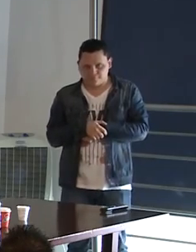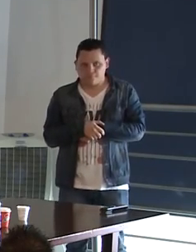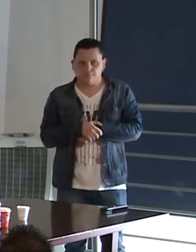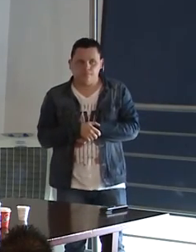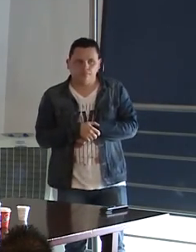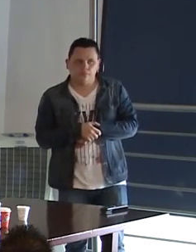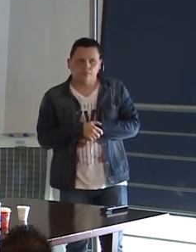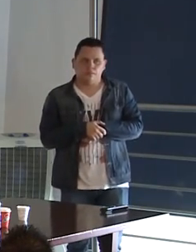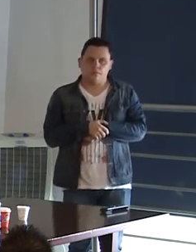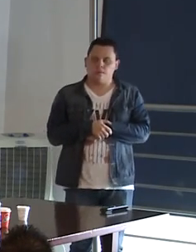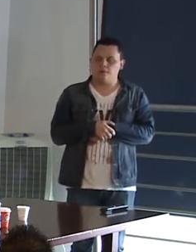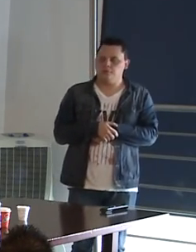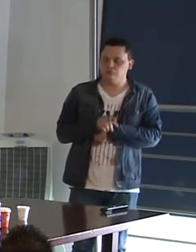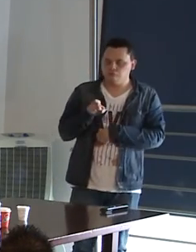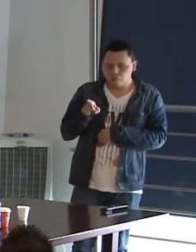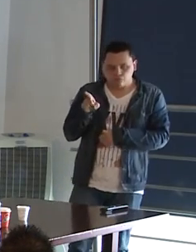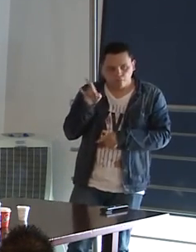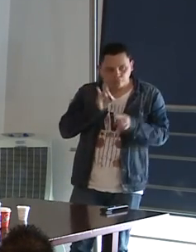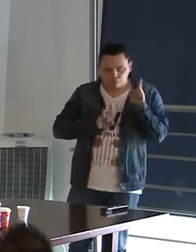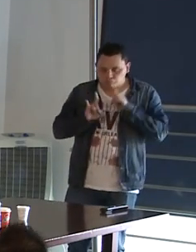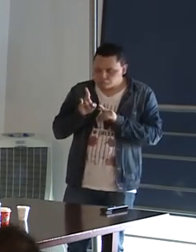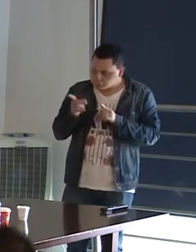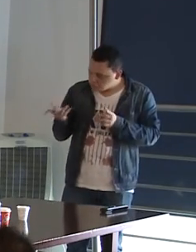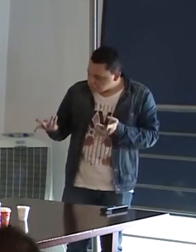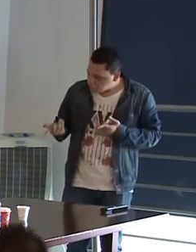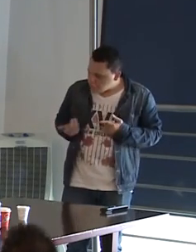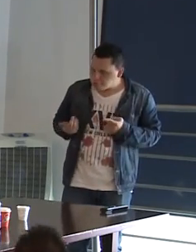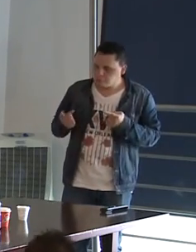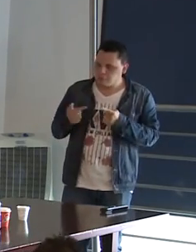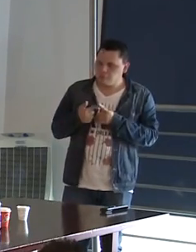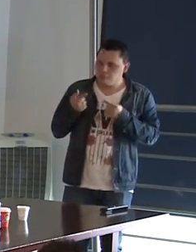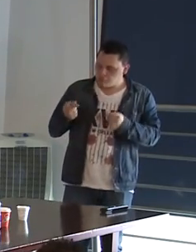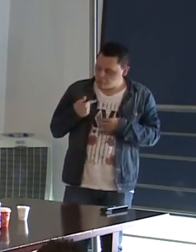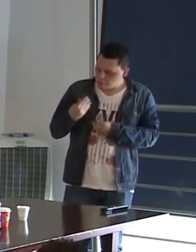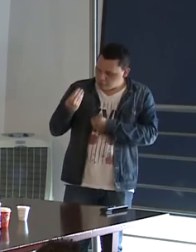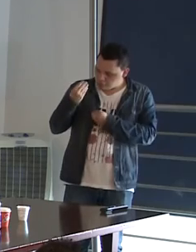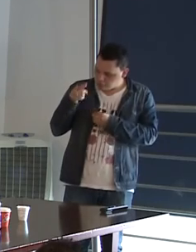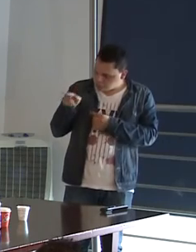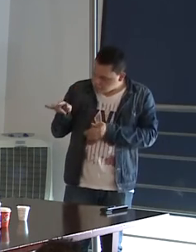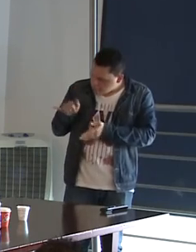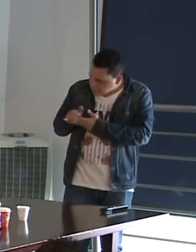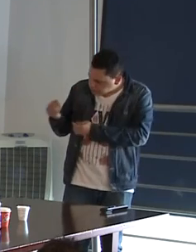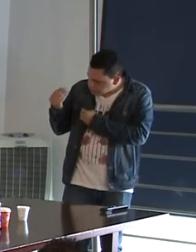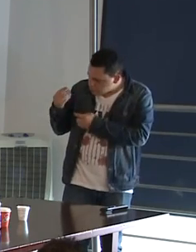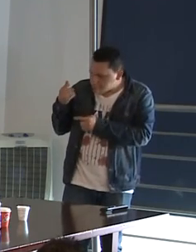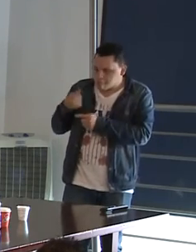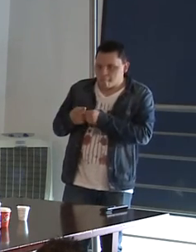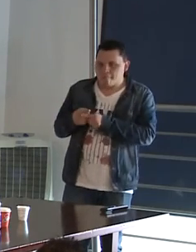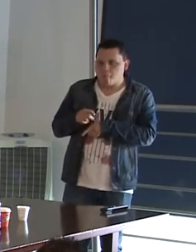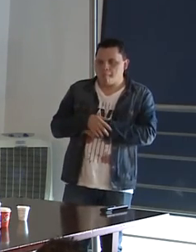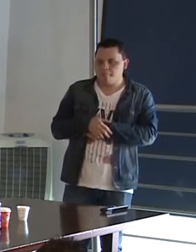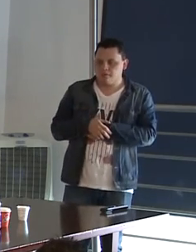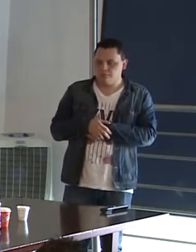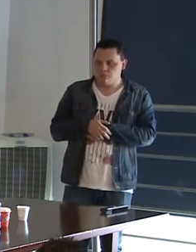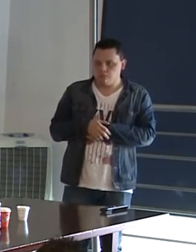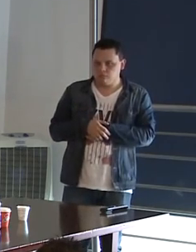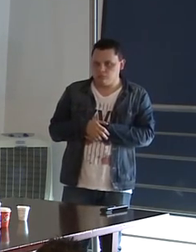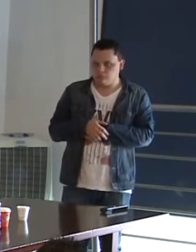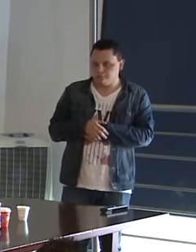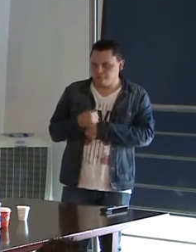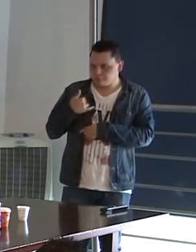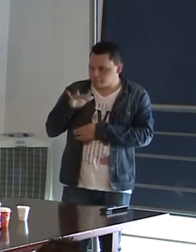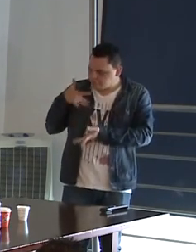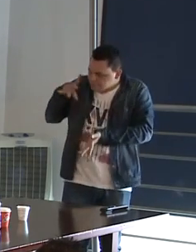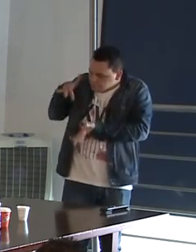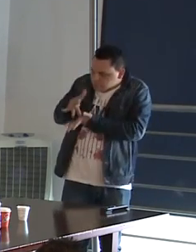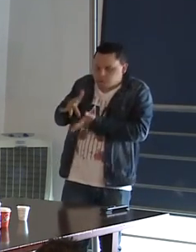decir, oyéndolos, habiendo sido formados por ellos, quedamos con un encargo, quedamos con una